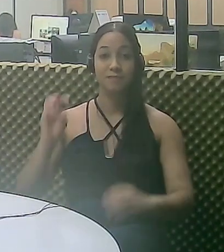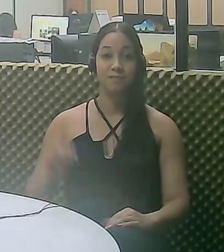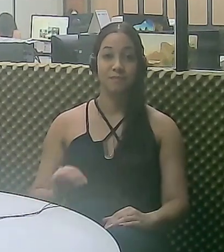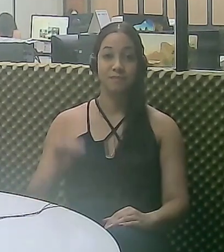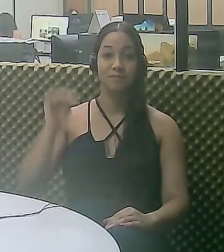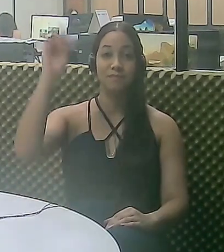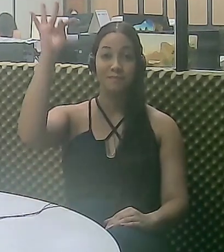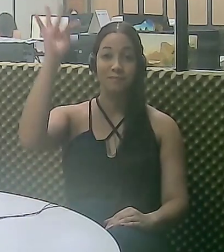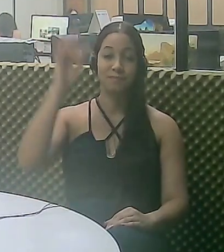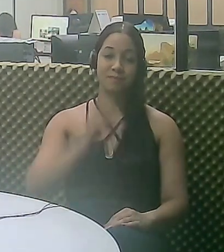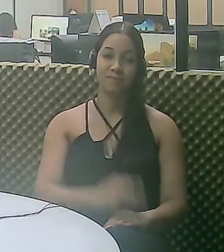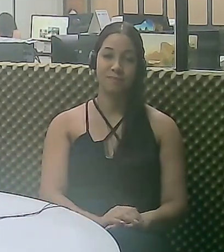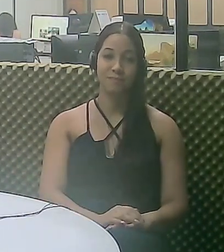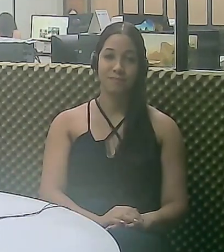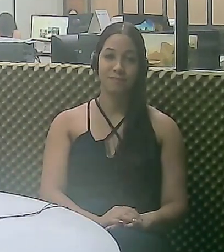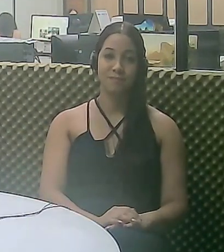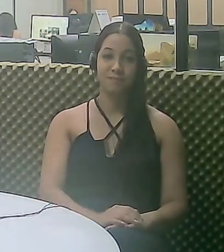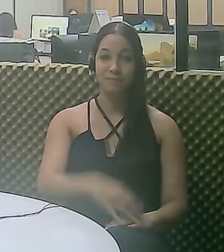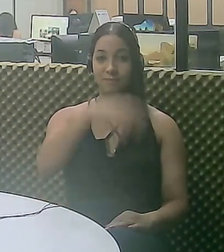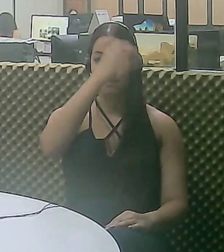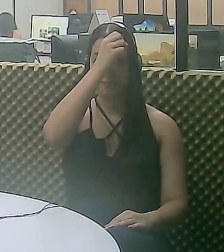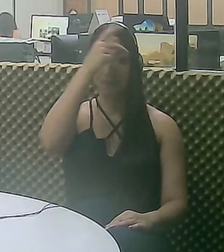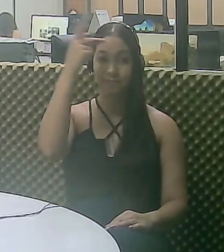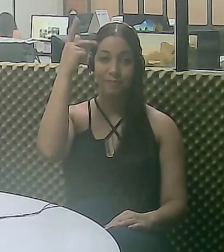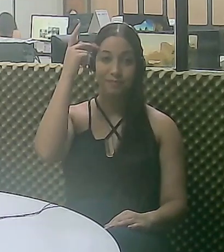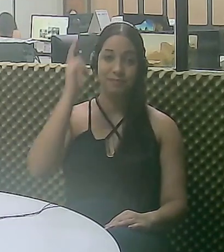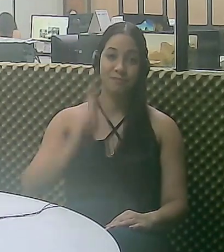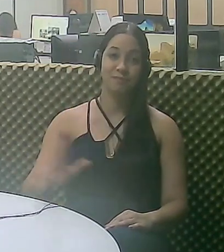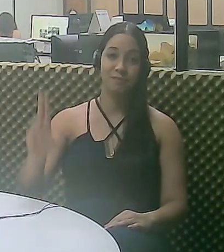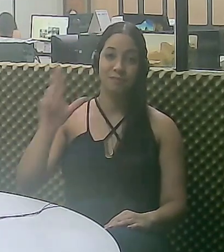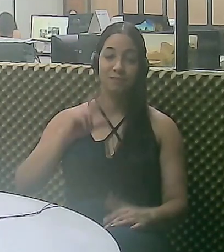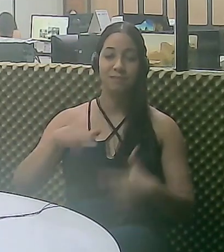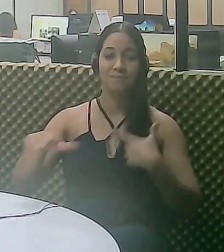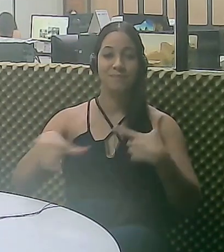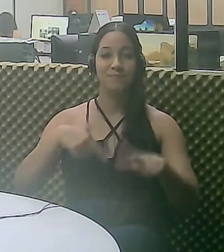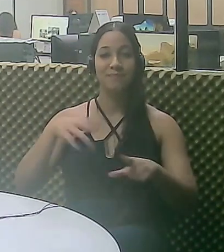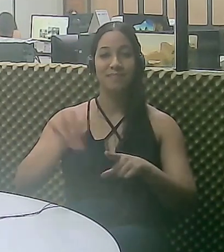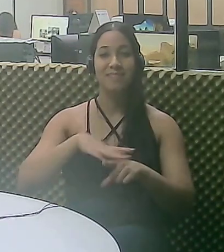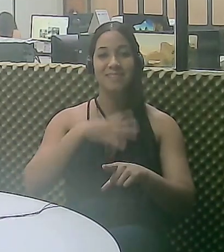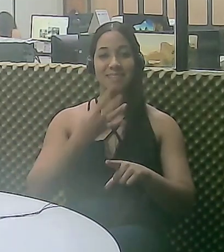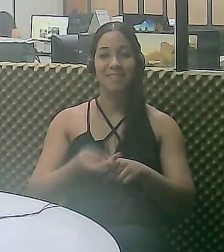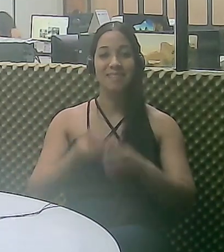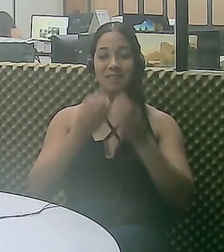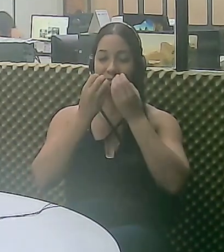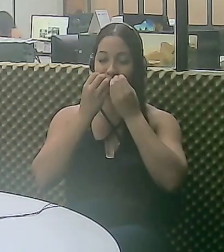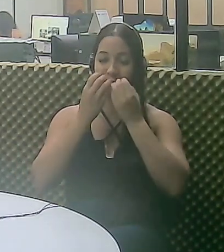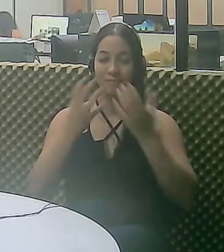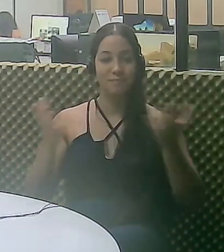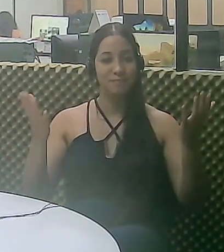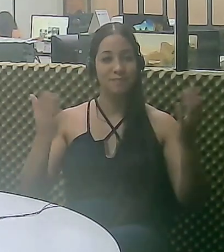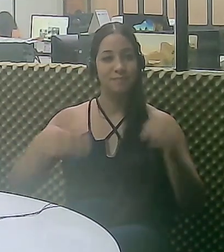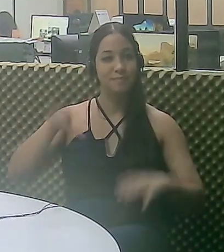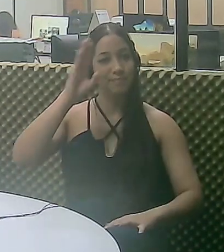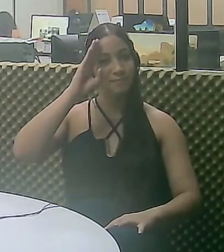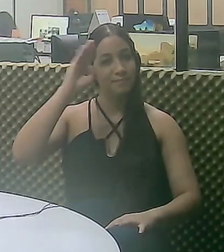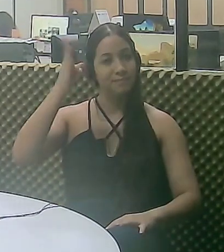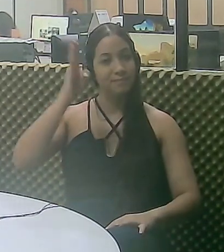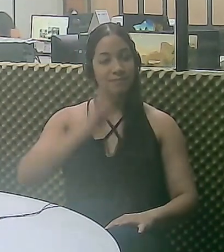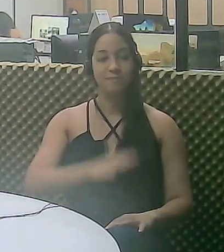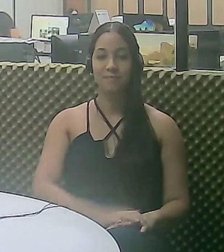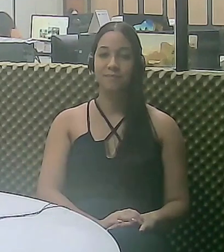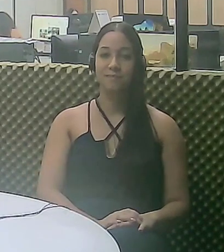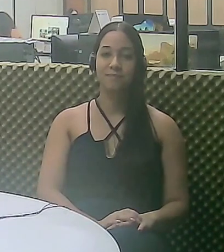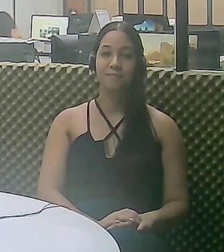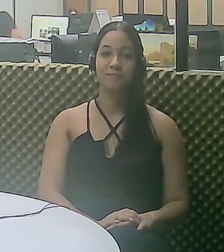Comunicação, Marco Túlio de Castro Kariman. Prefeitura de Uberlândia. fazer mais, fazer bem. Até a